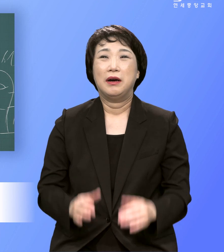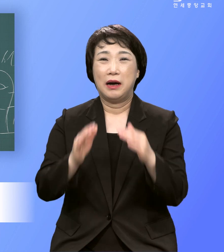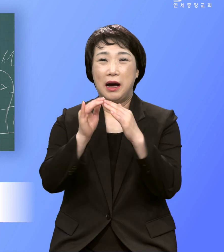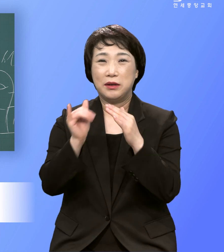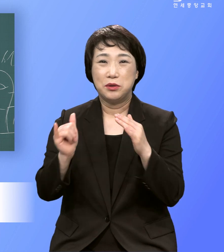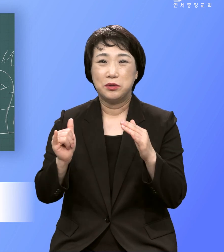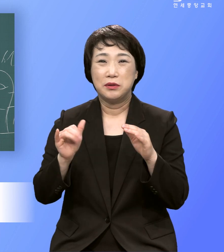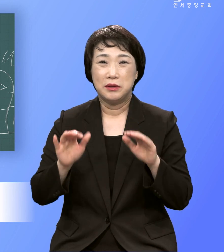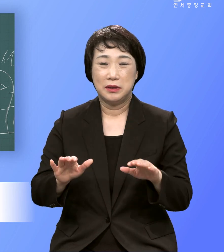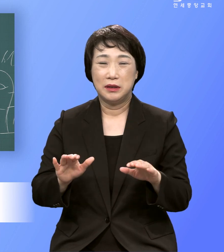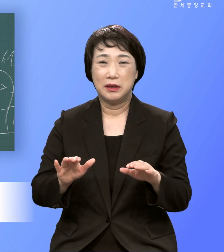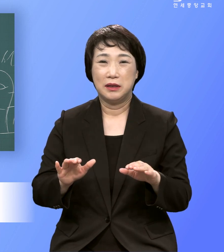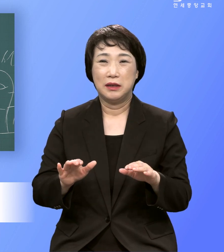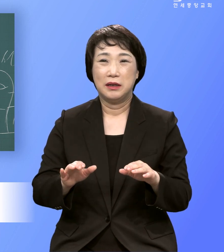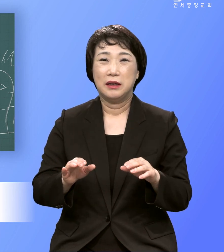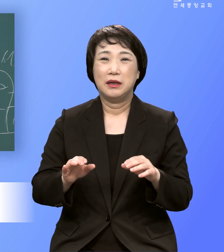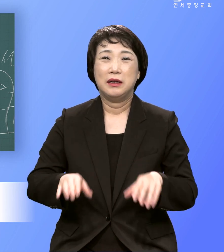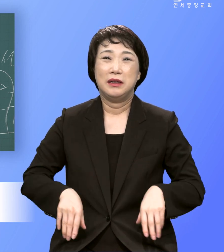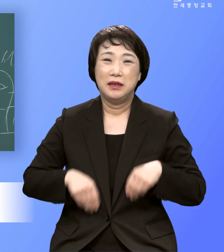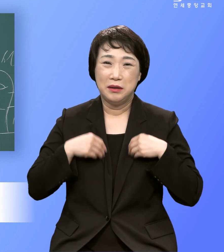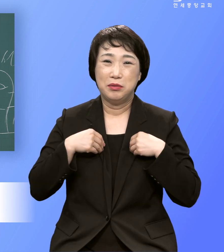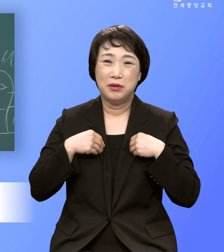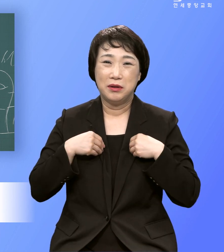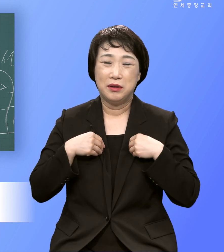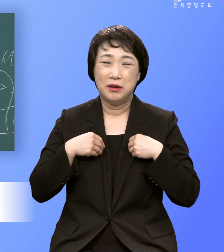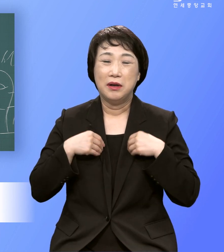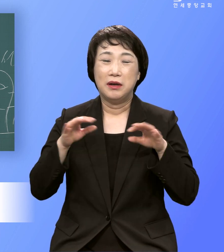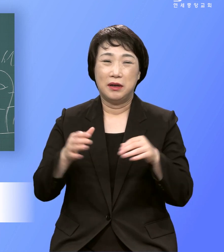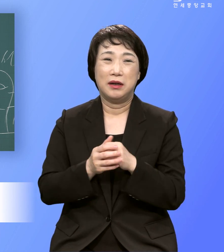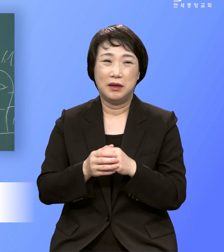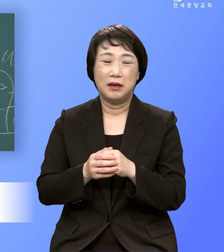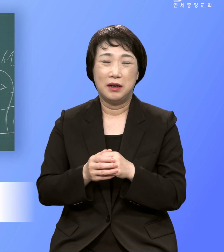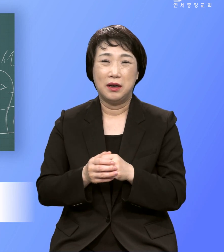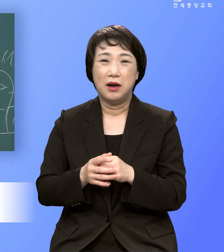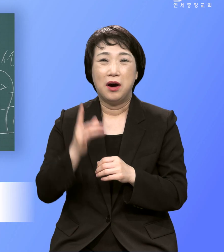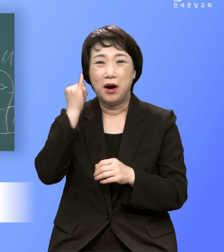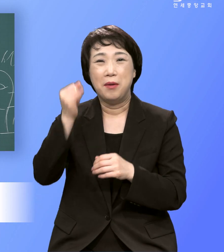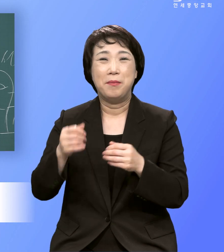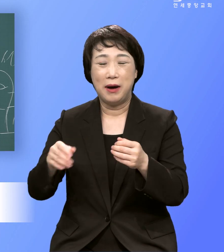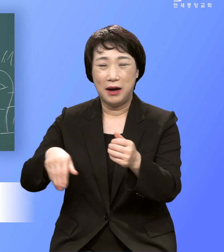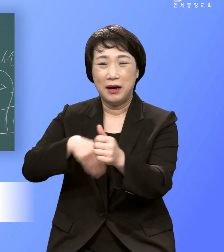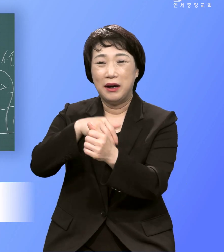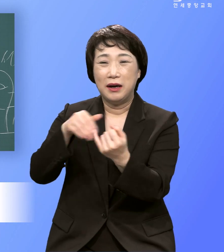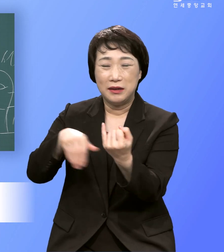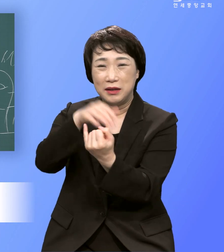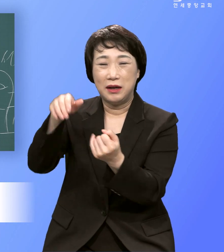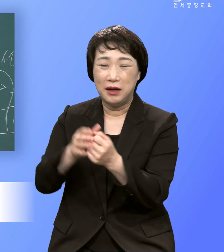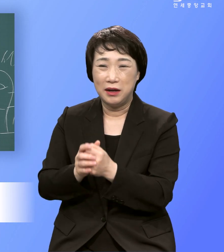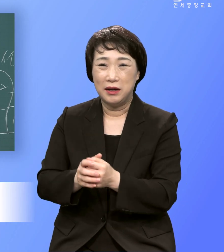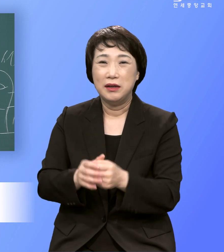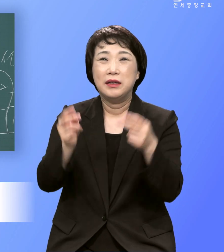가족들이 이불을 갖다가 2층 제일 앞자리에다가 딱 앉혀서